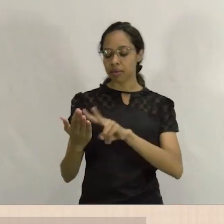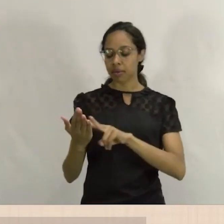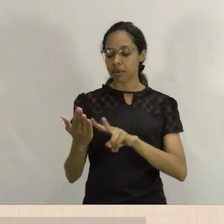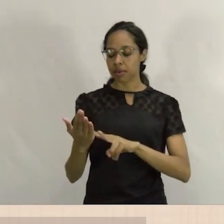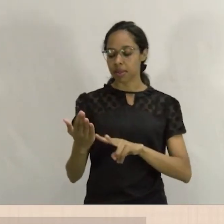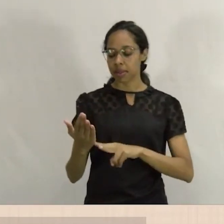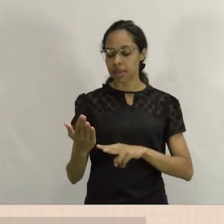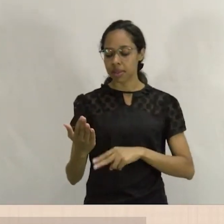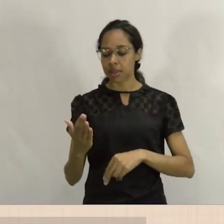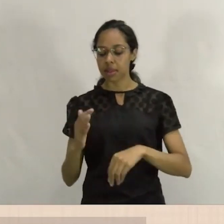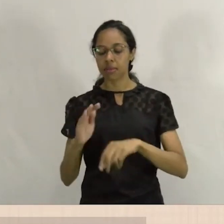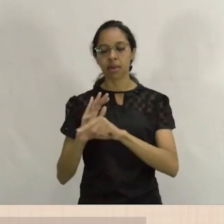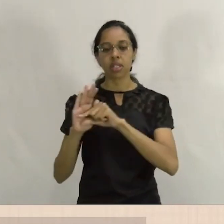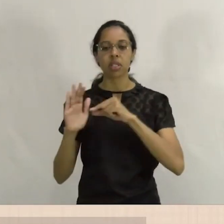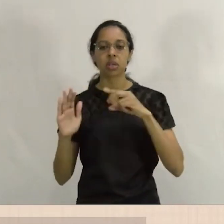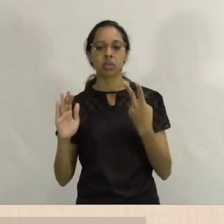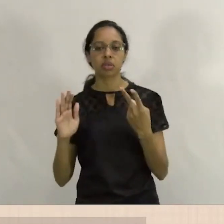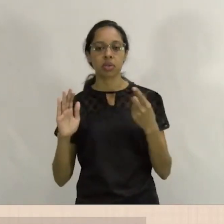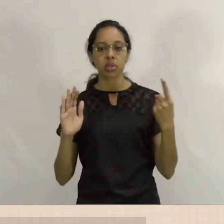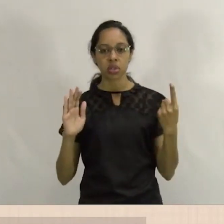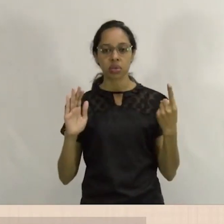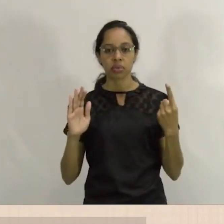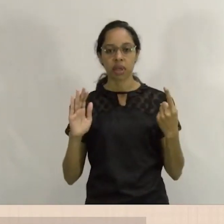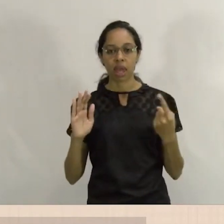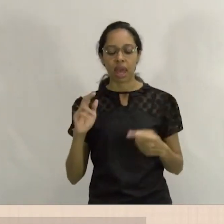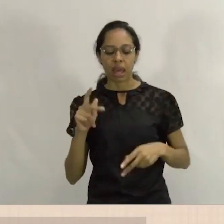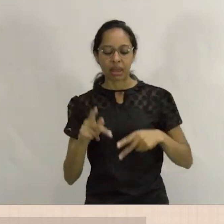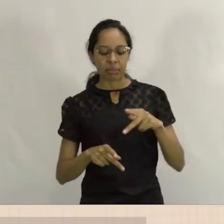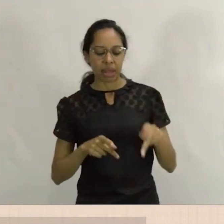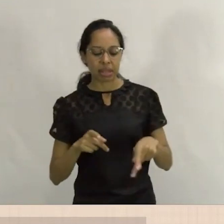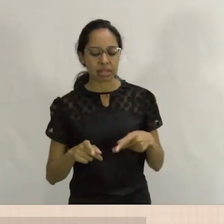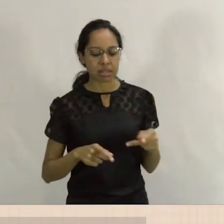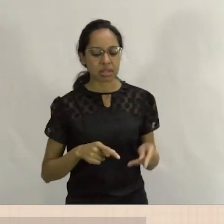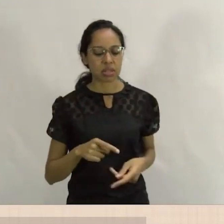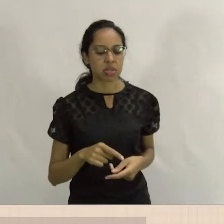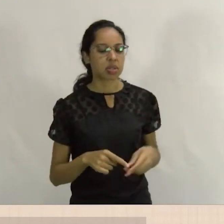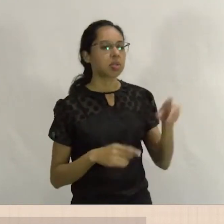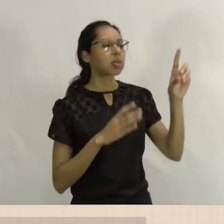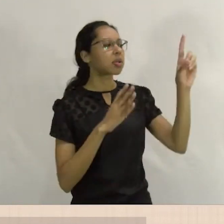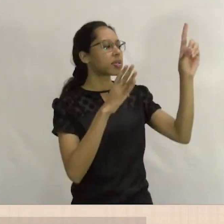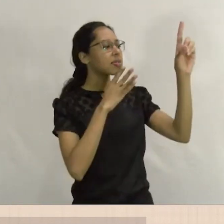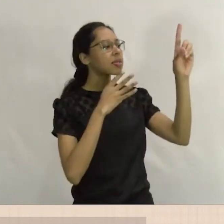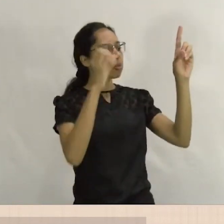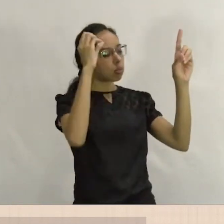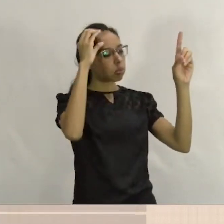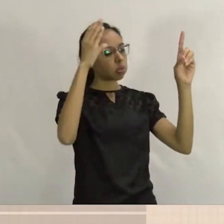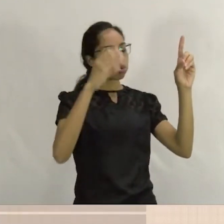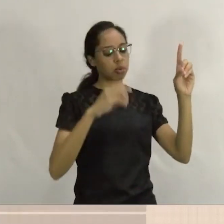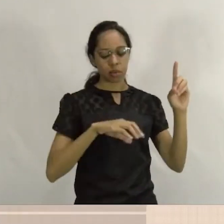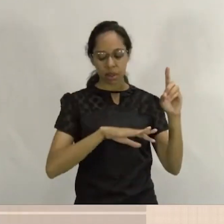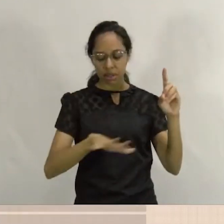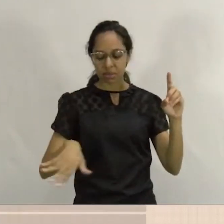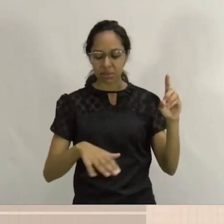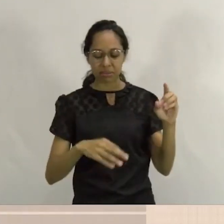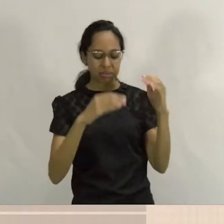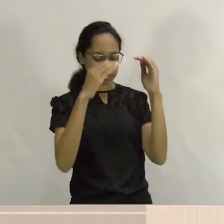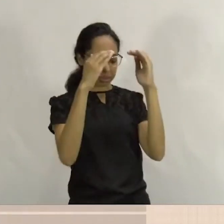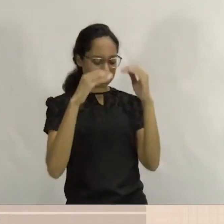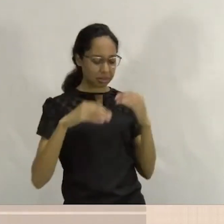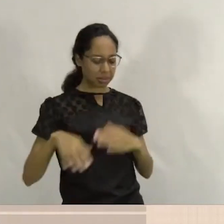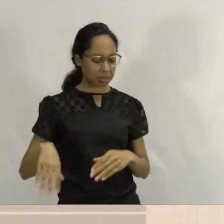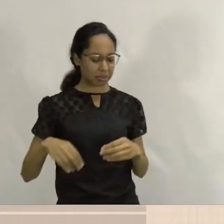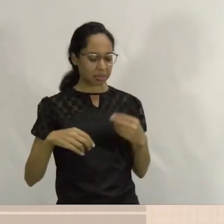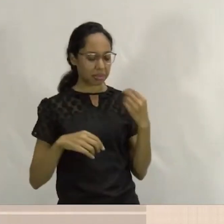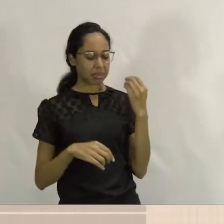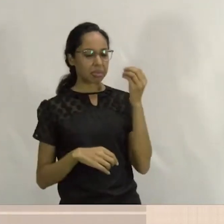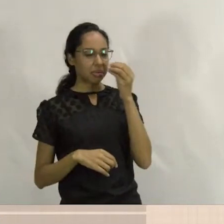versículo 28. E por haverem desprezado o conhecimento de Deus, o próprio Deus os entregou a uma disposição mental